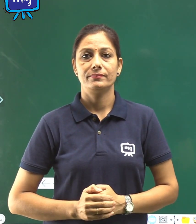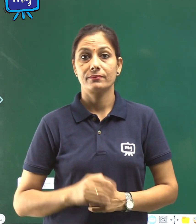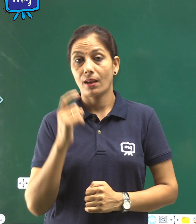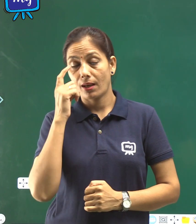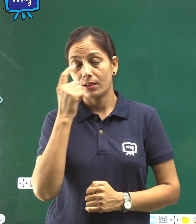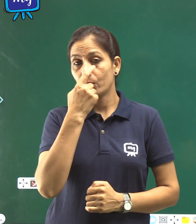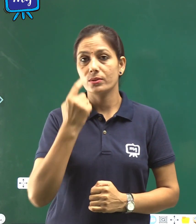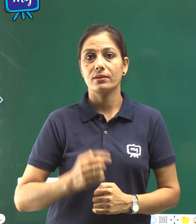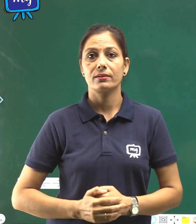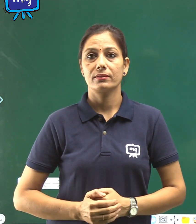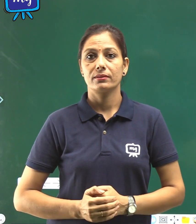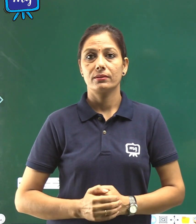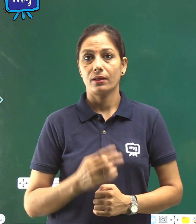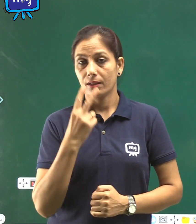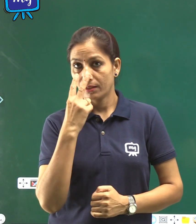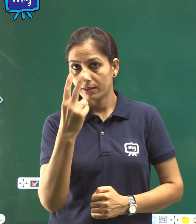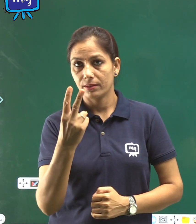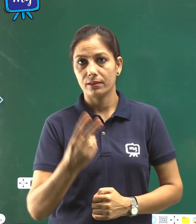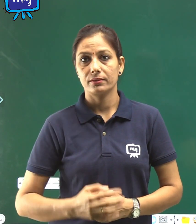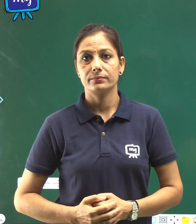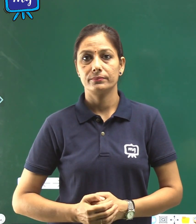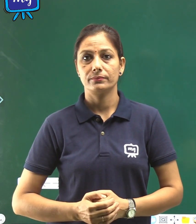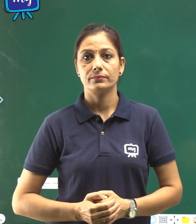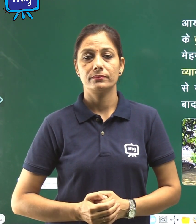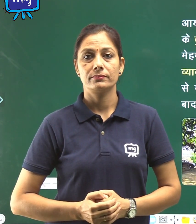नेत्रों से देखती है।